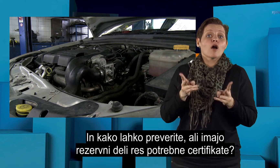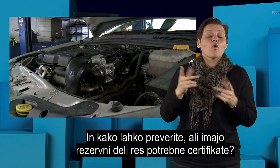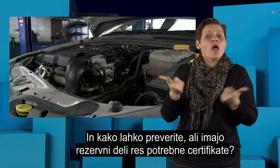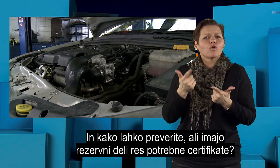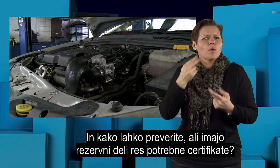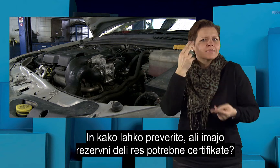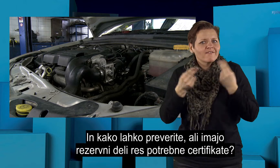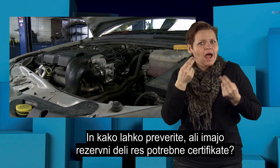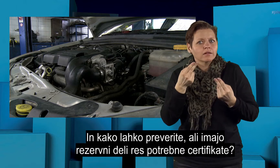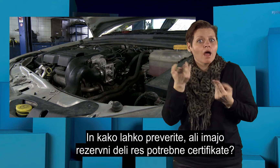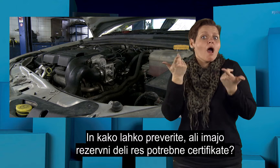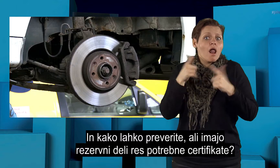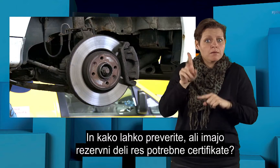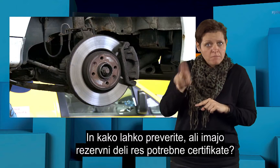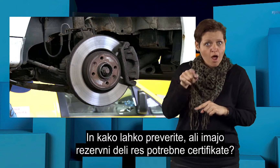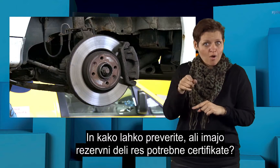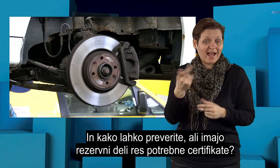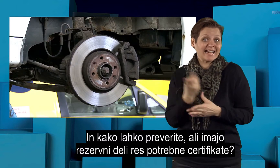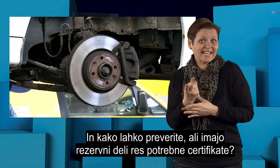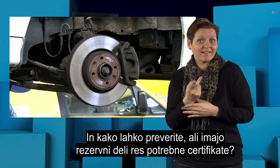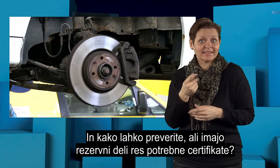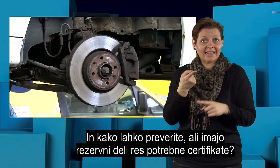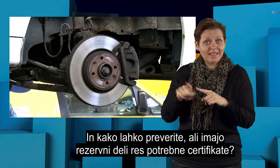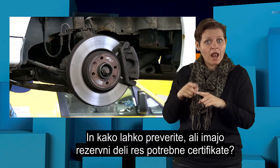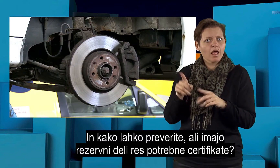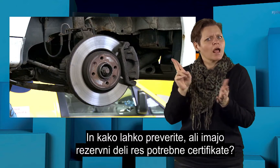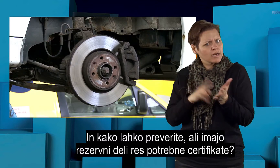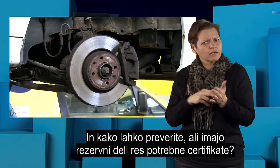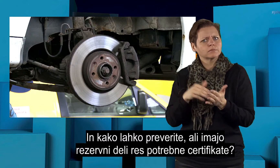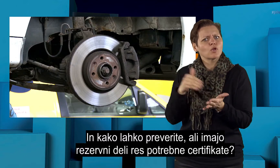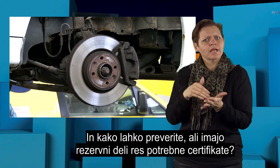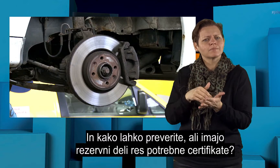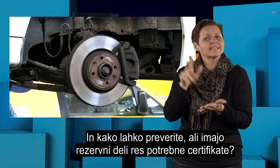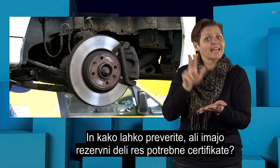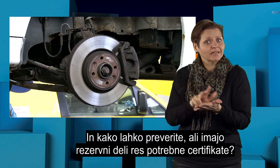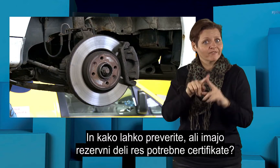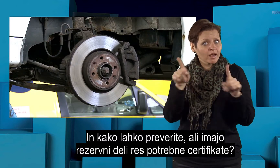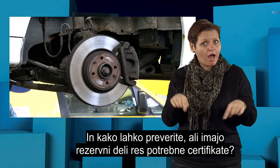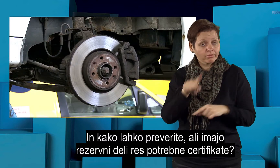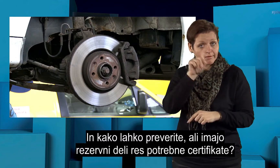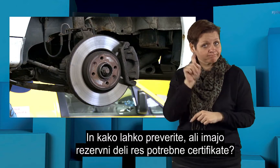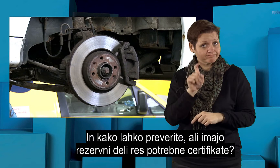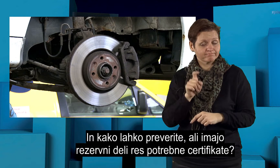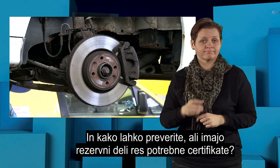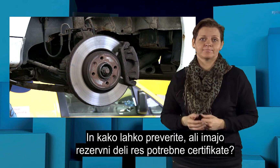In kako lahko preverite, ali imajo rezervni deli res potrebne certifikate?